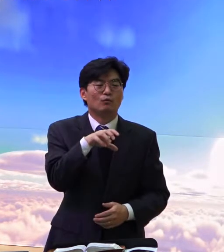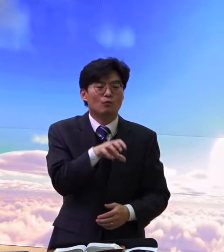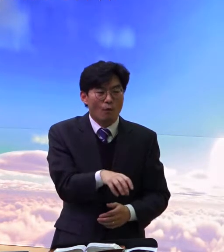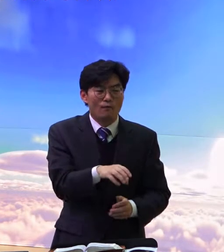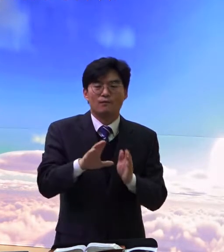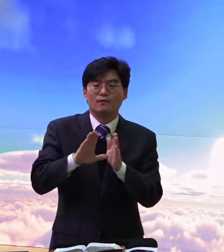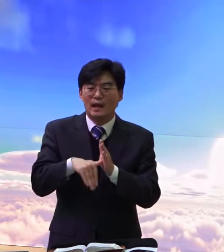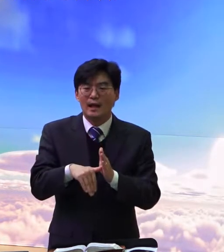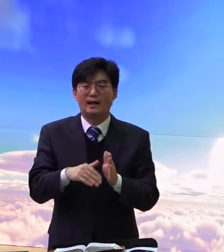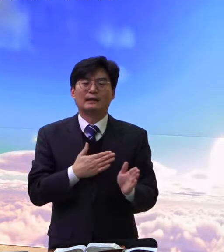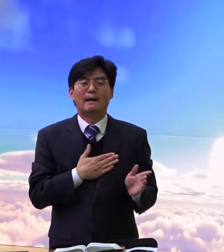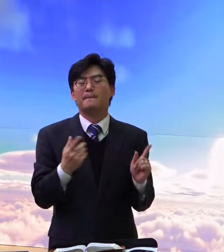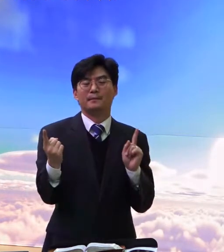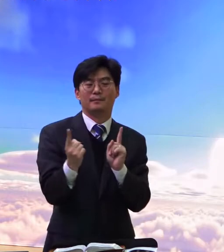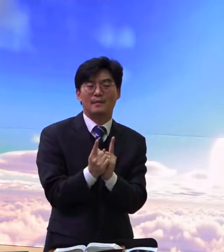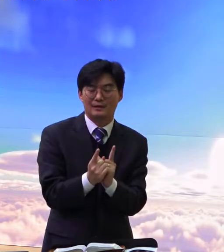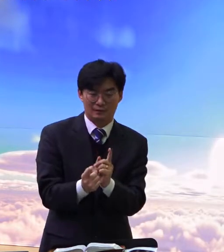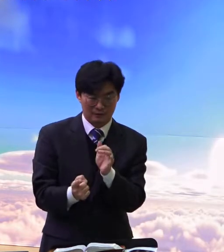아주 단순합니다.